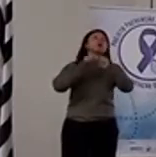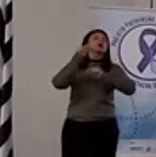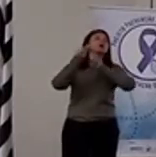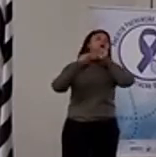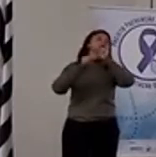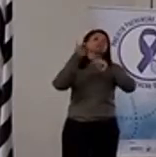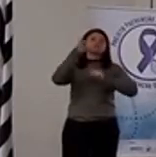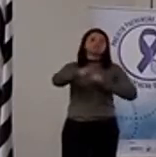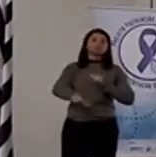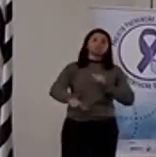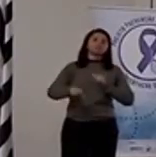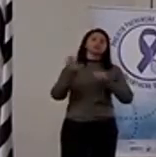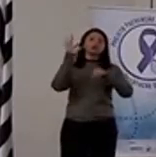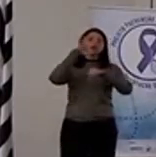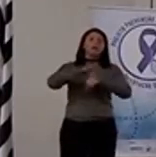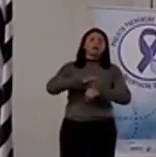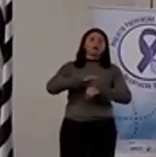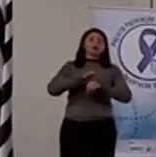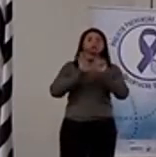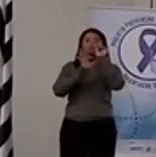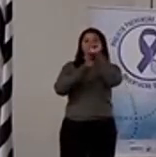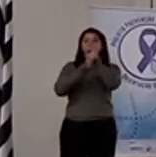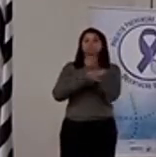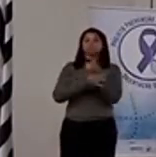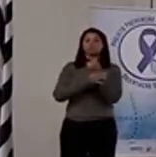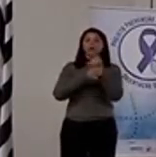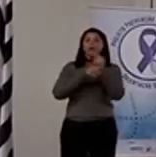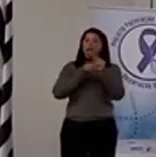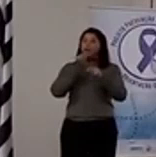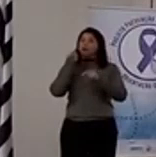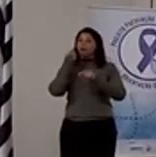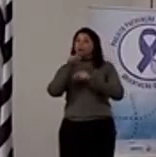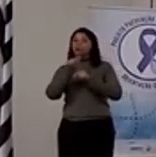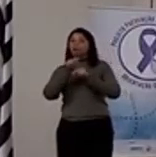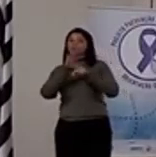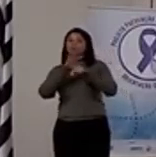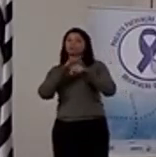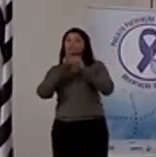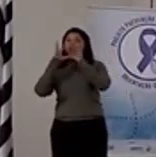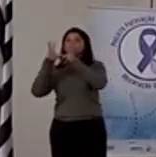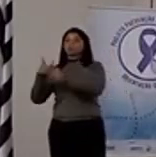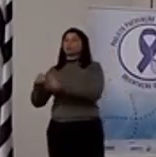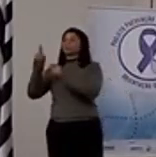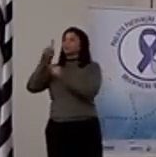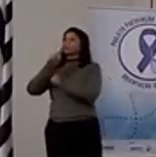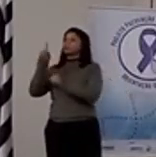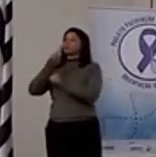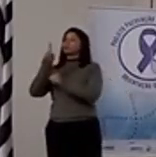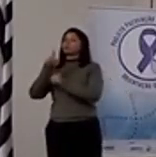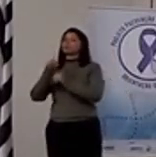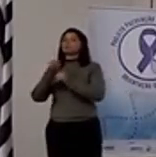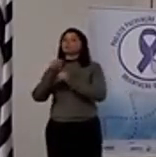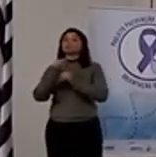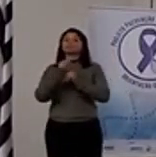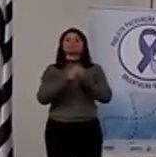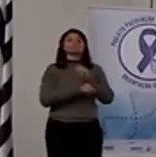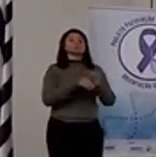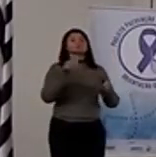novo com maior segurança. Aquela doença, não todas as doenças. De novo, quantas doenças raras a gente